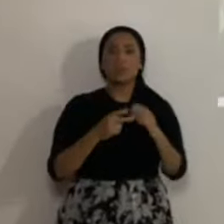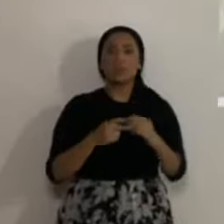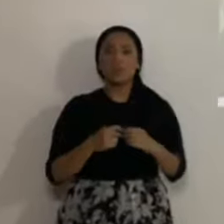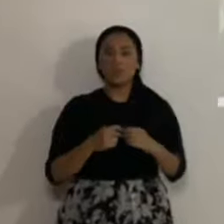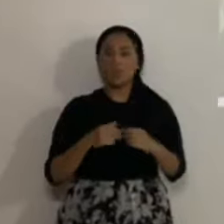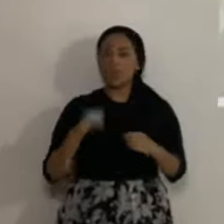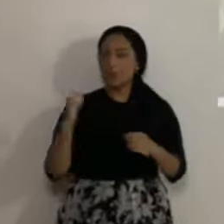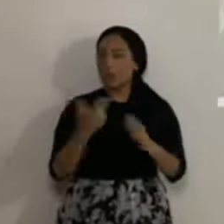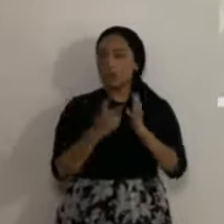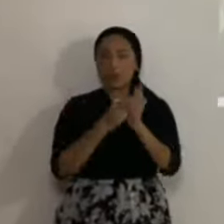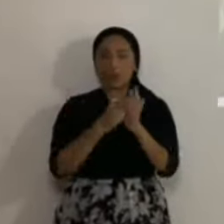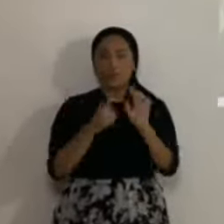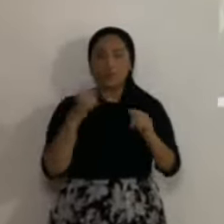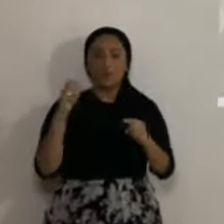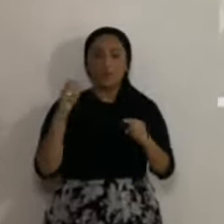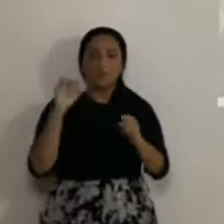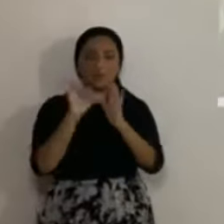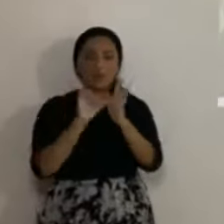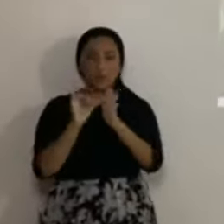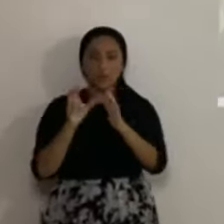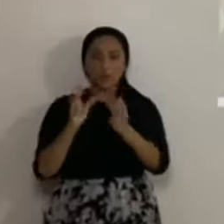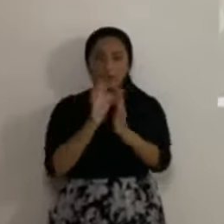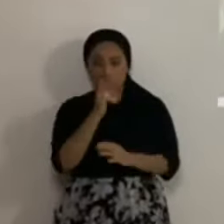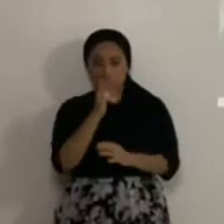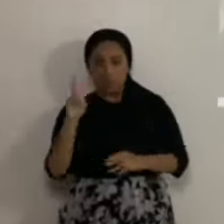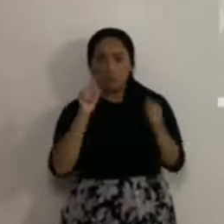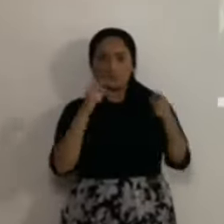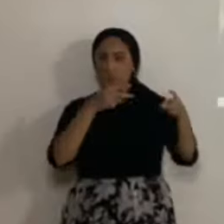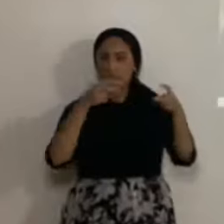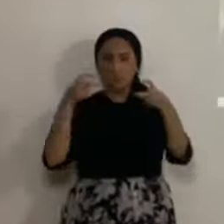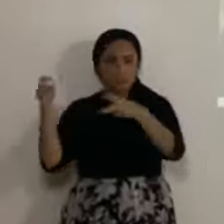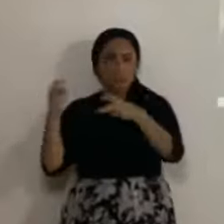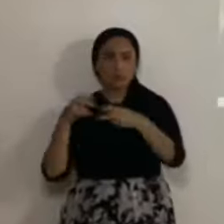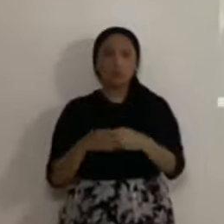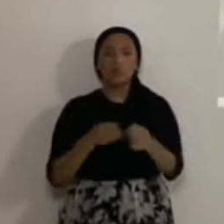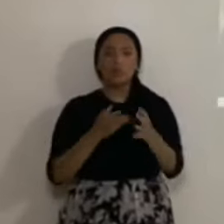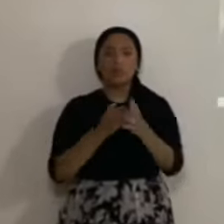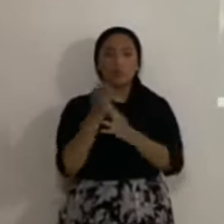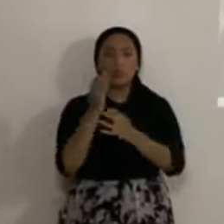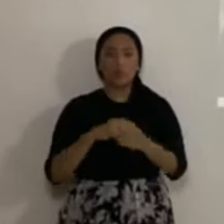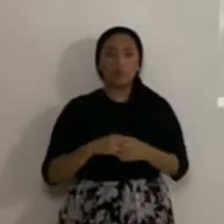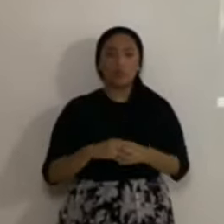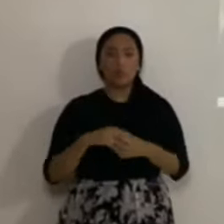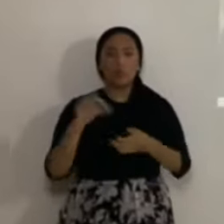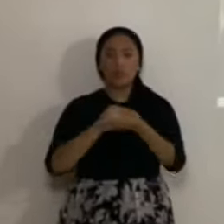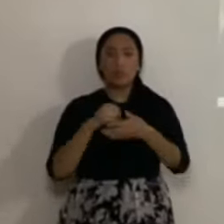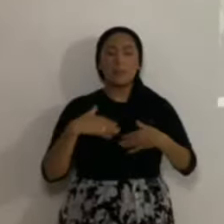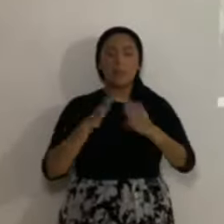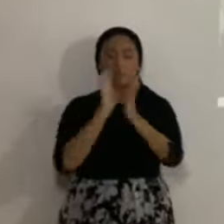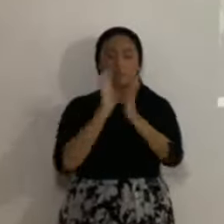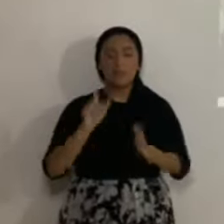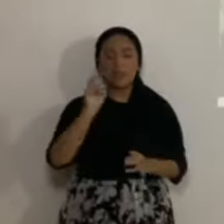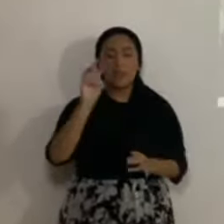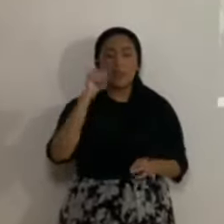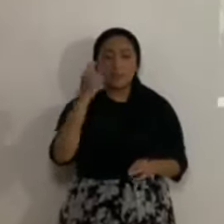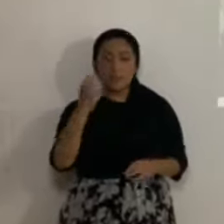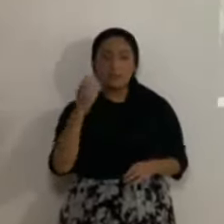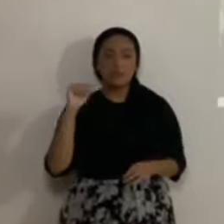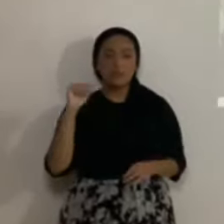todos los videos de este canal, Shalom 132, se pueden bajar a través de la página gozoypaz.mx.